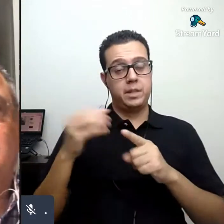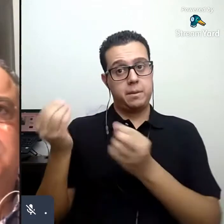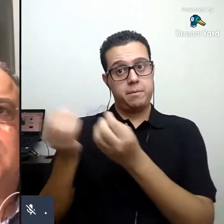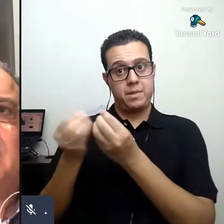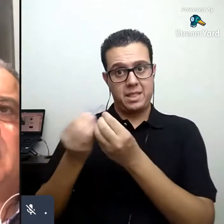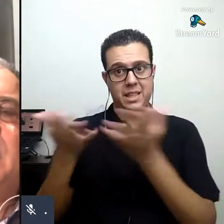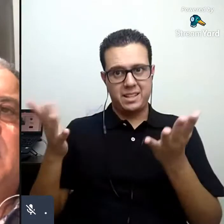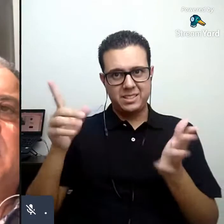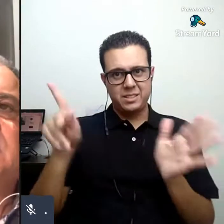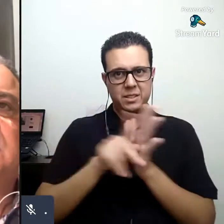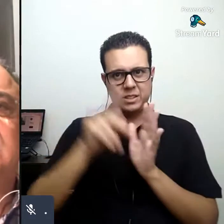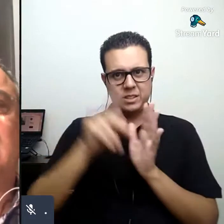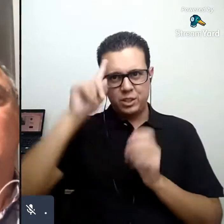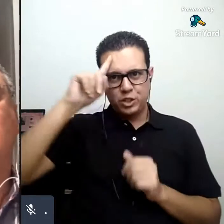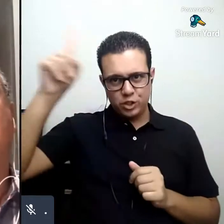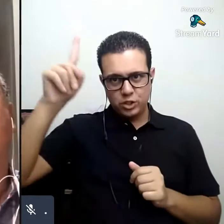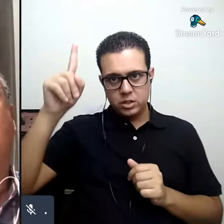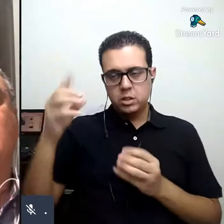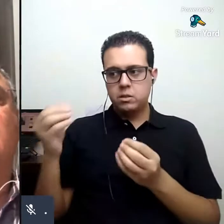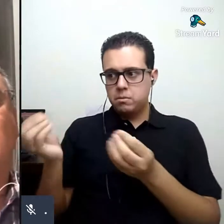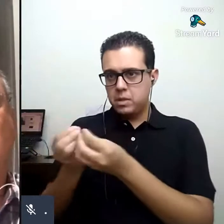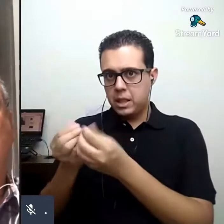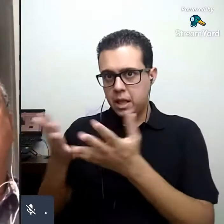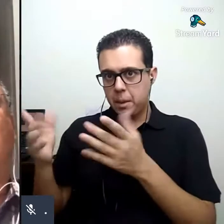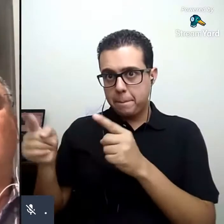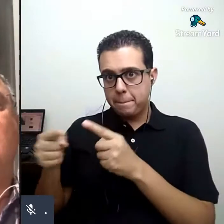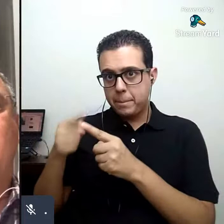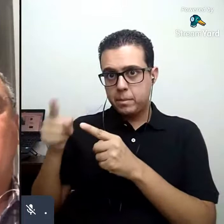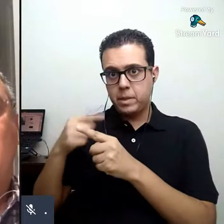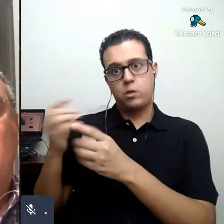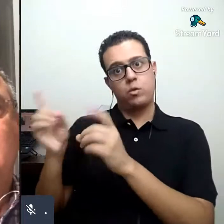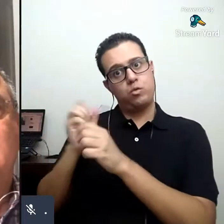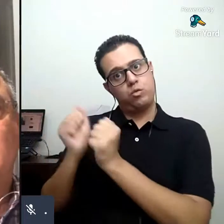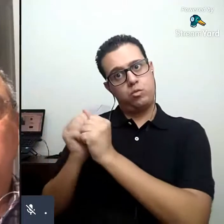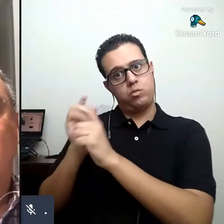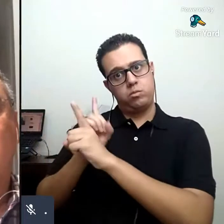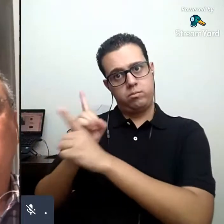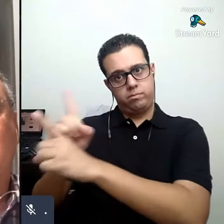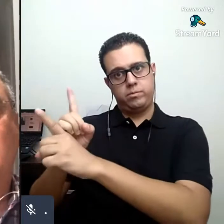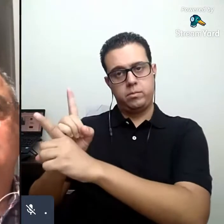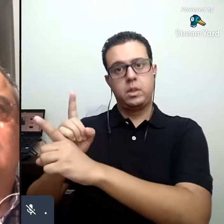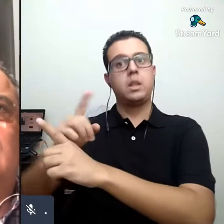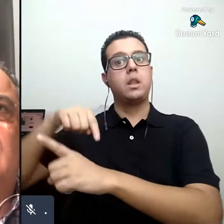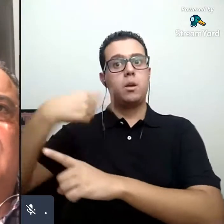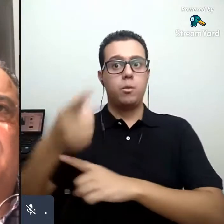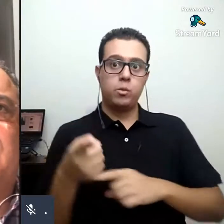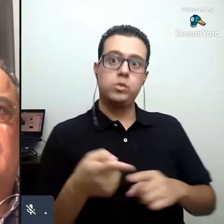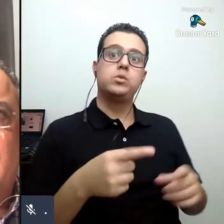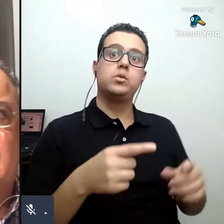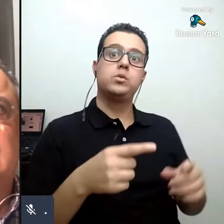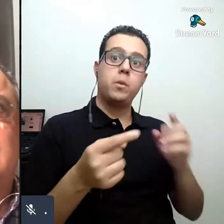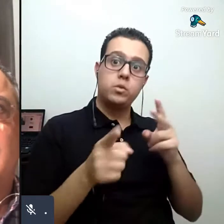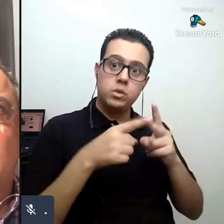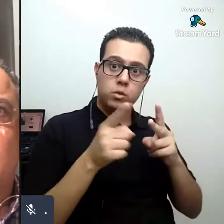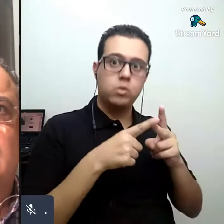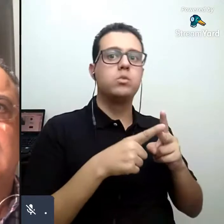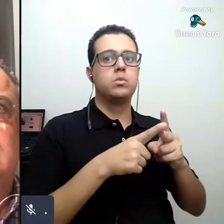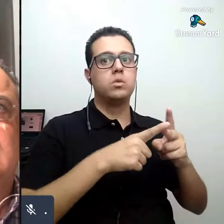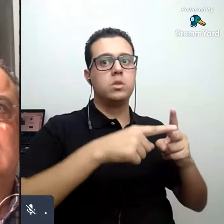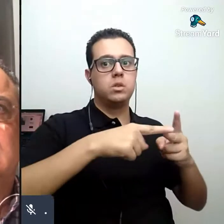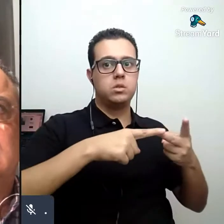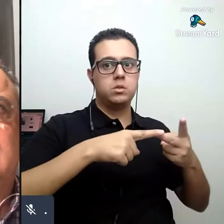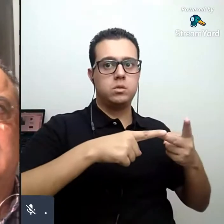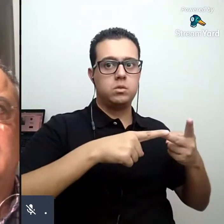sinal. Esse sinal também não foi um sinal tão público, apesar da